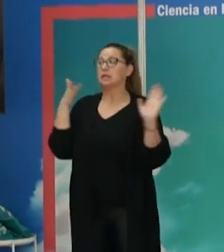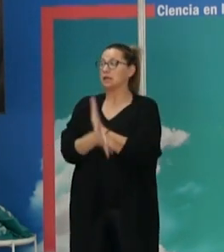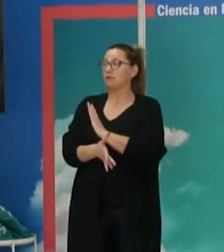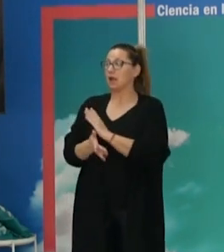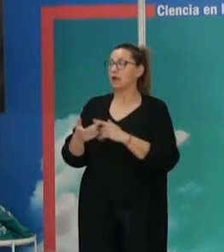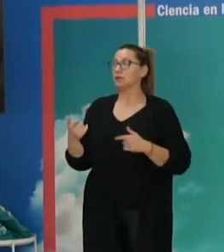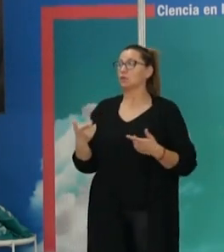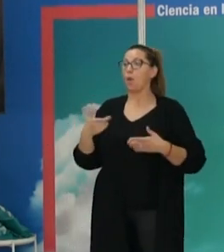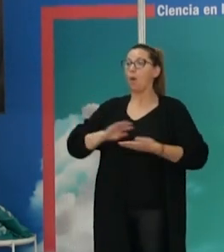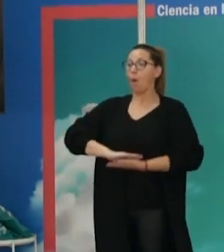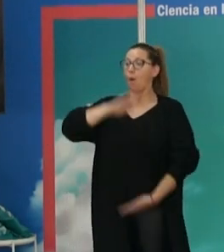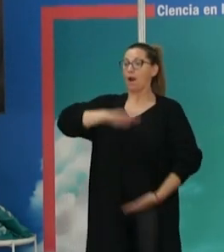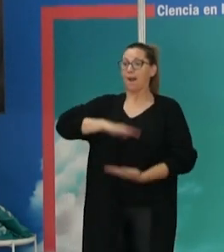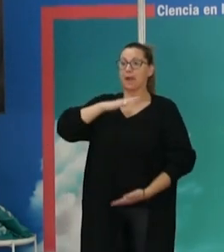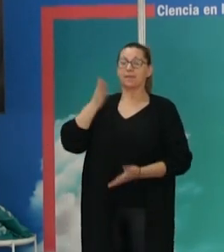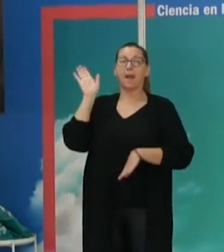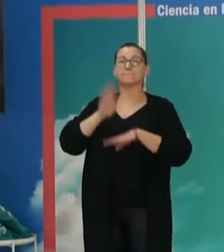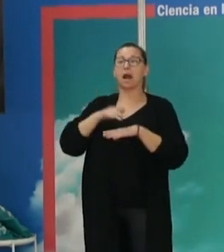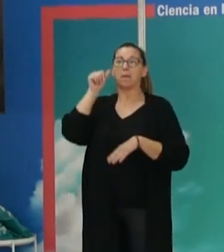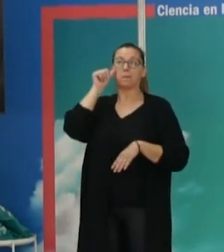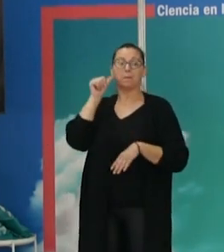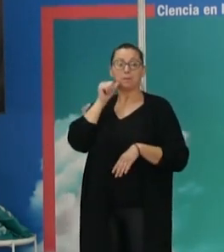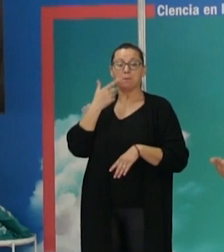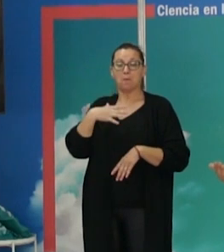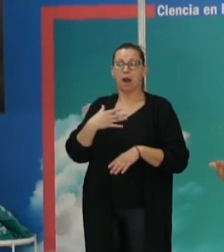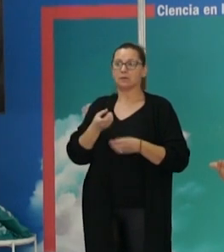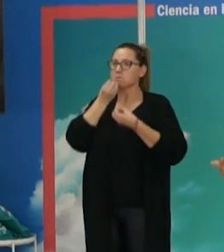capacidad reproductiva está funcionando, pero